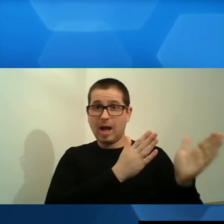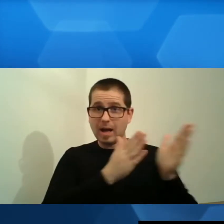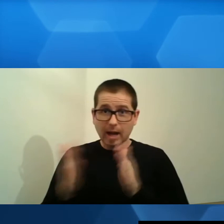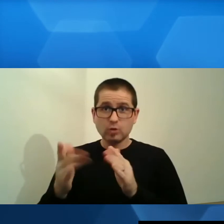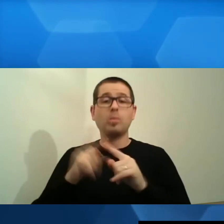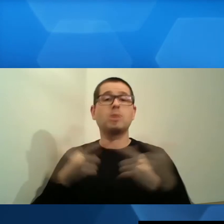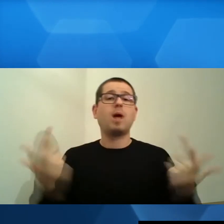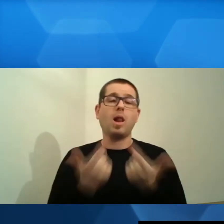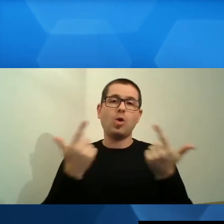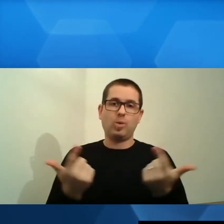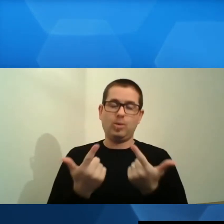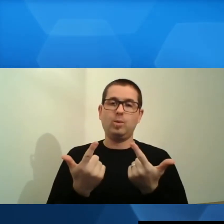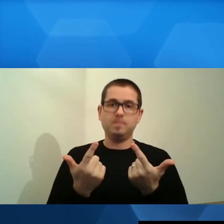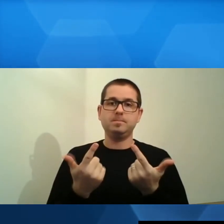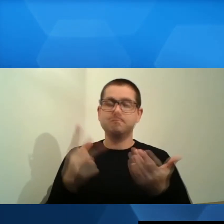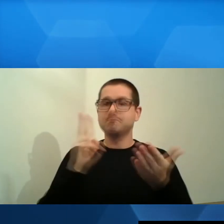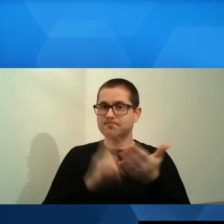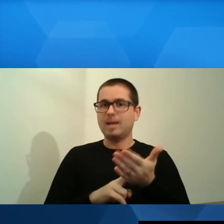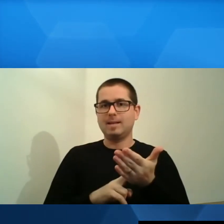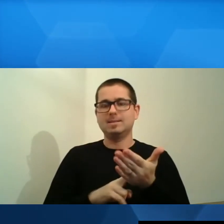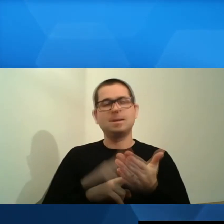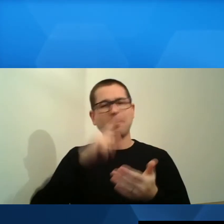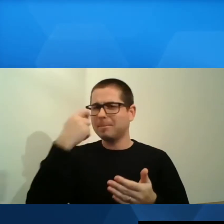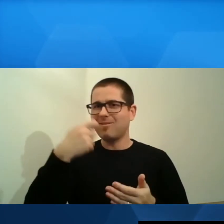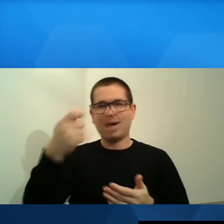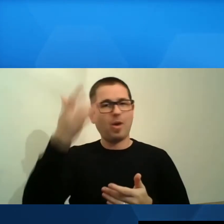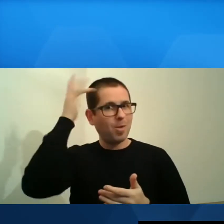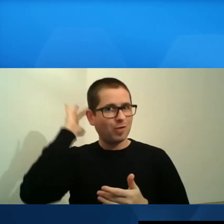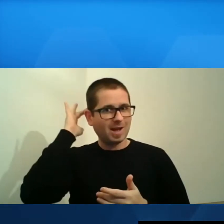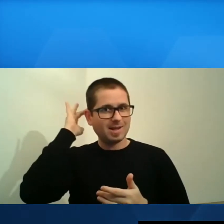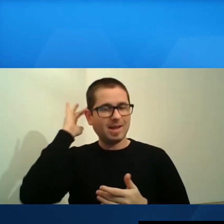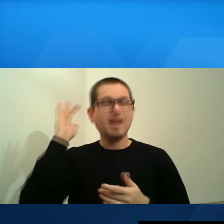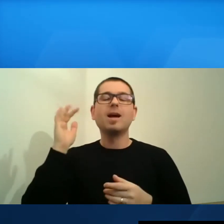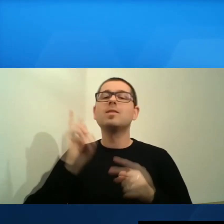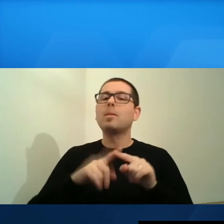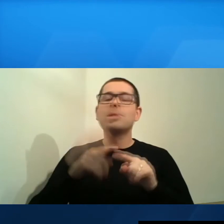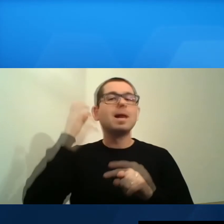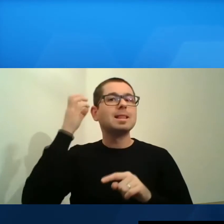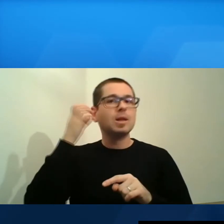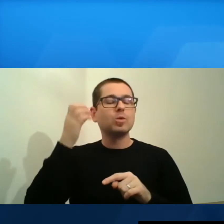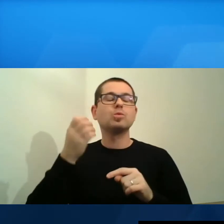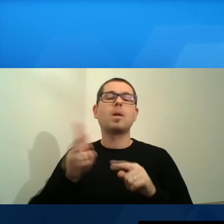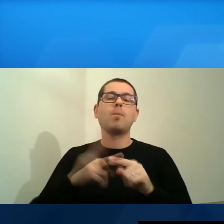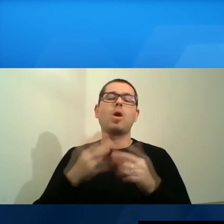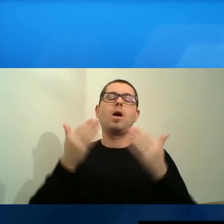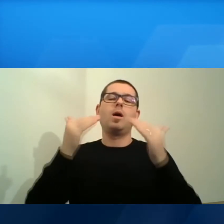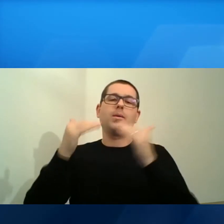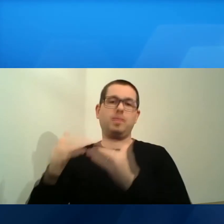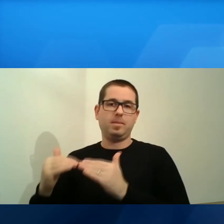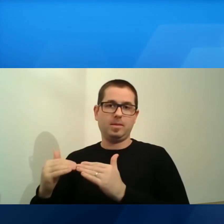lahko res prav prelisičiš možgane do te mere, da se tinnitus omili.